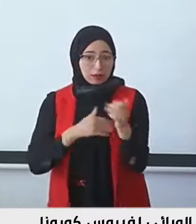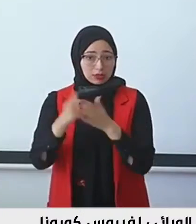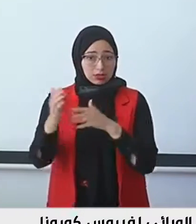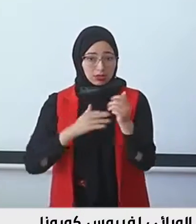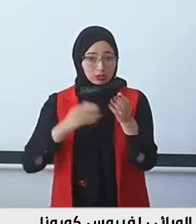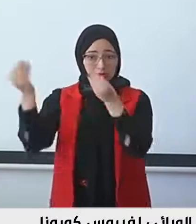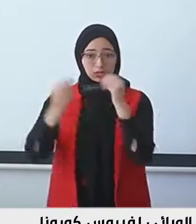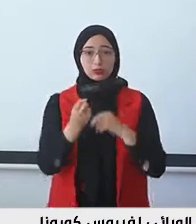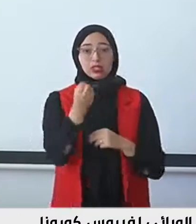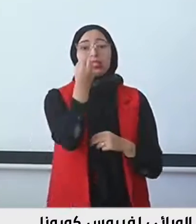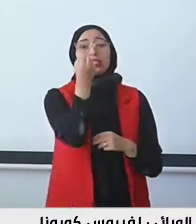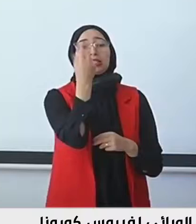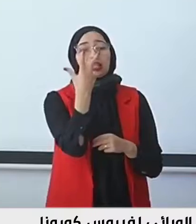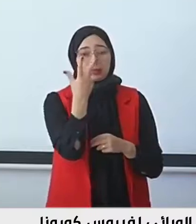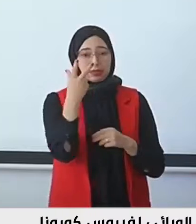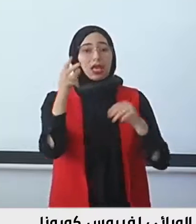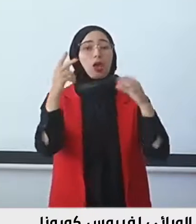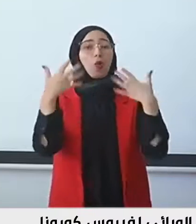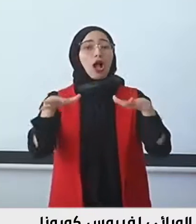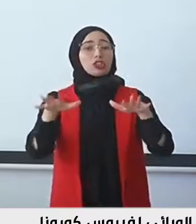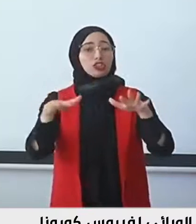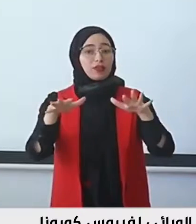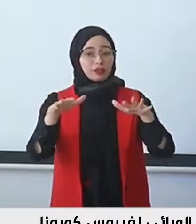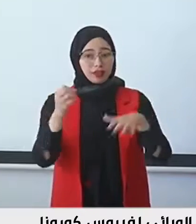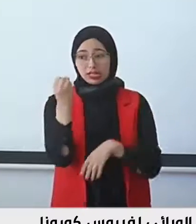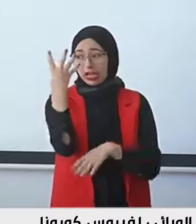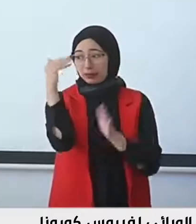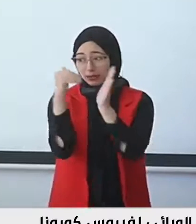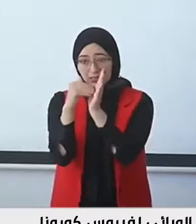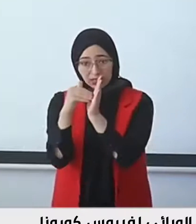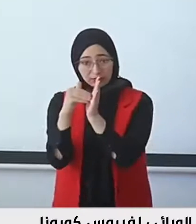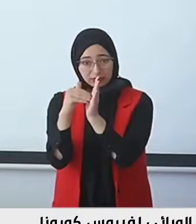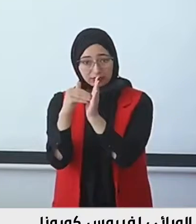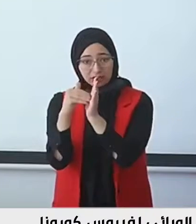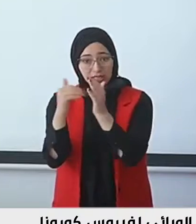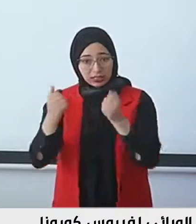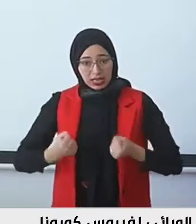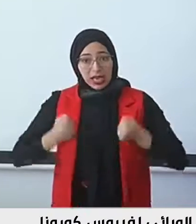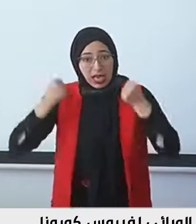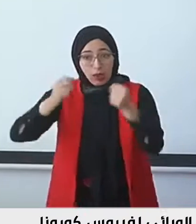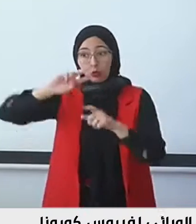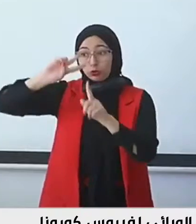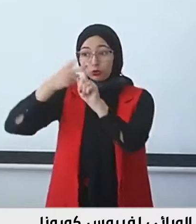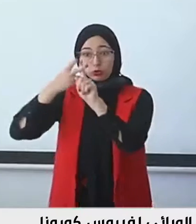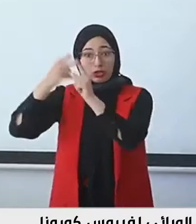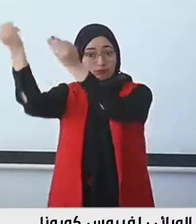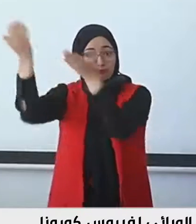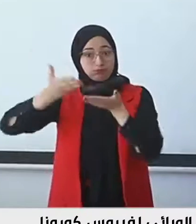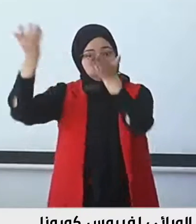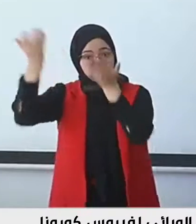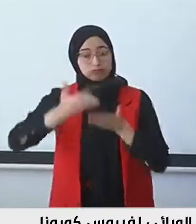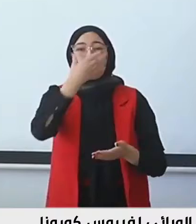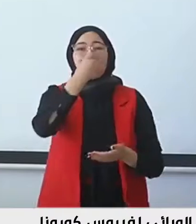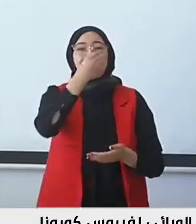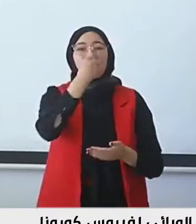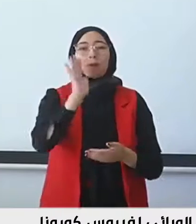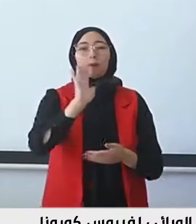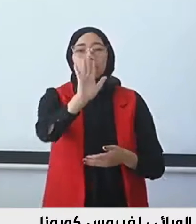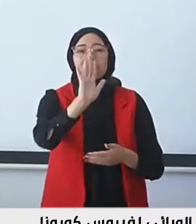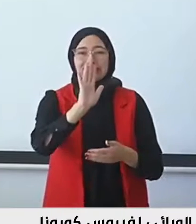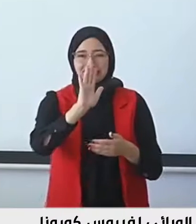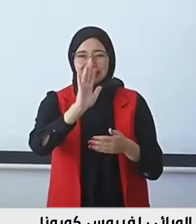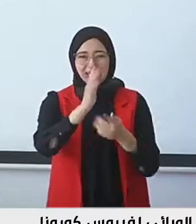تحديدها هي 310,000، احنا تو وصلناها من 400,000، قاعدين حاليا مش تجي الدفعة الثانية من التلقيح هذا مش نوفروها